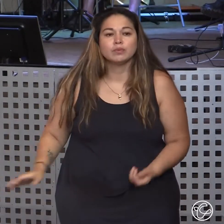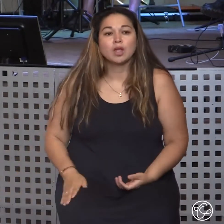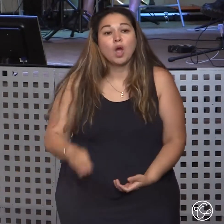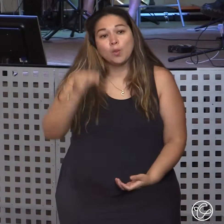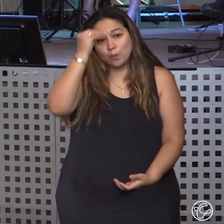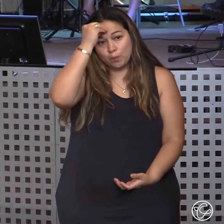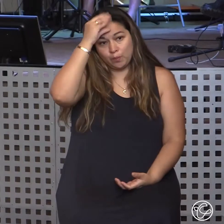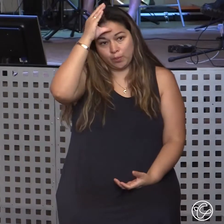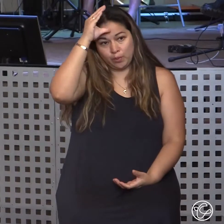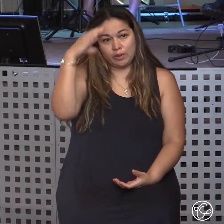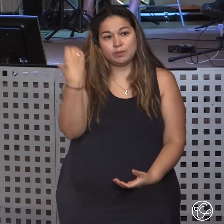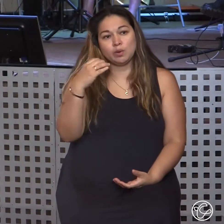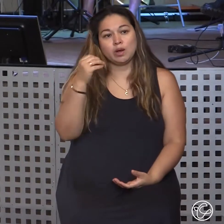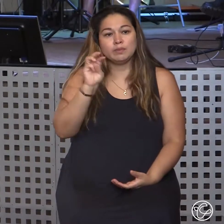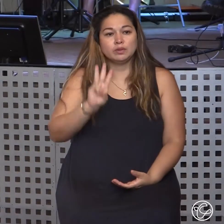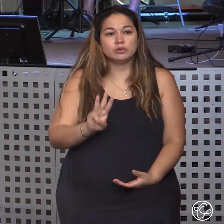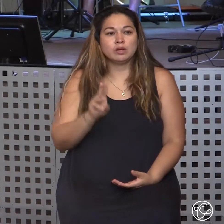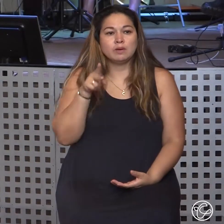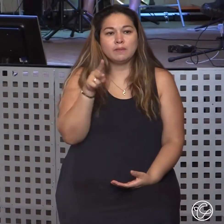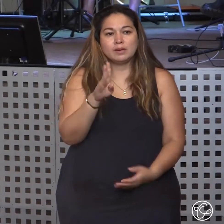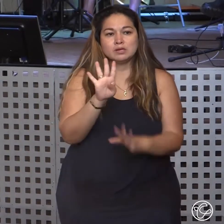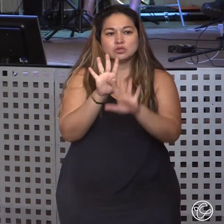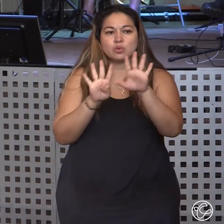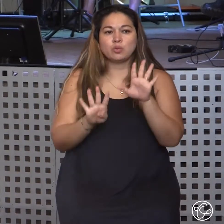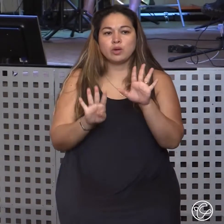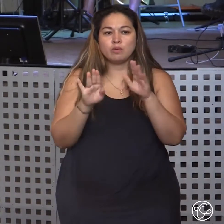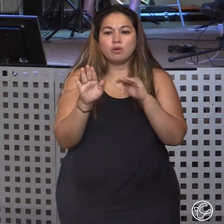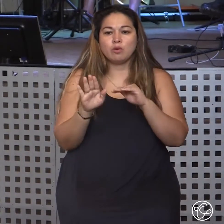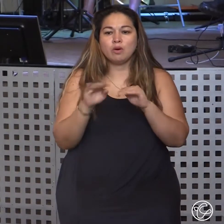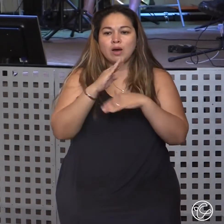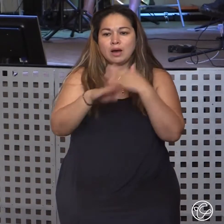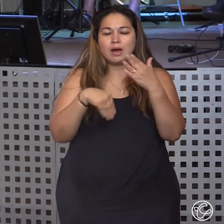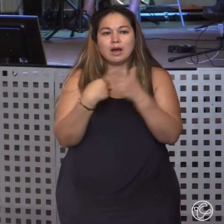Proverbios 3, verso 9 y 10.